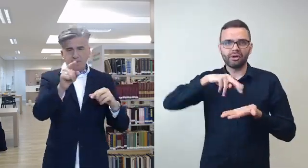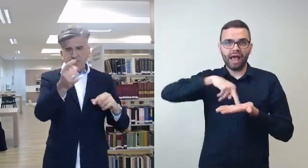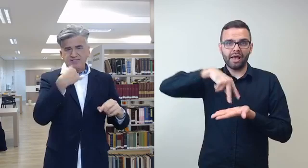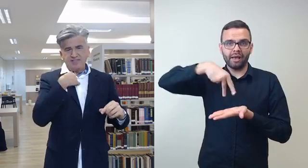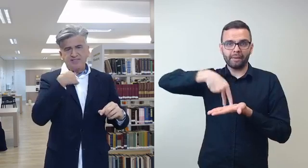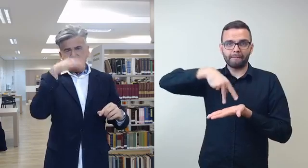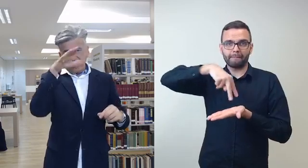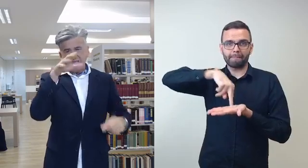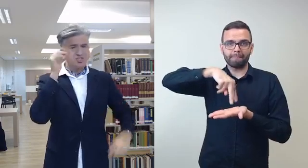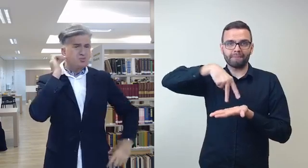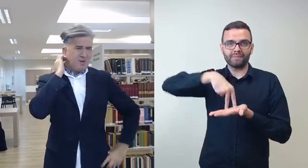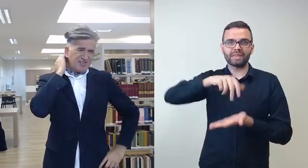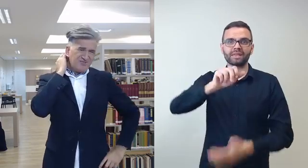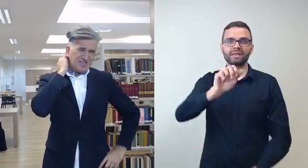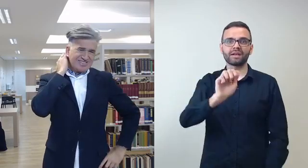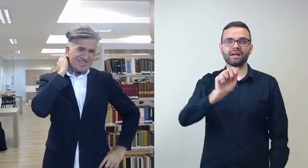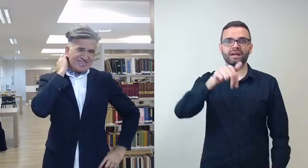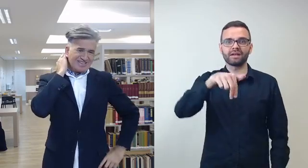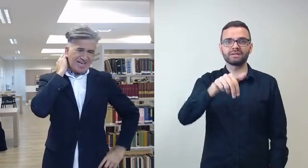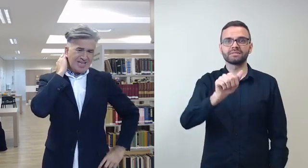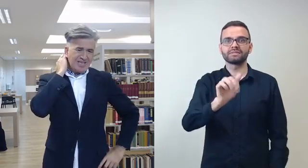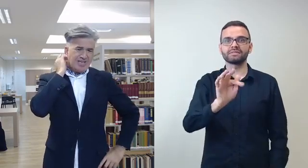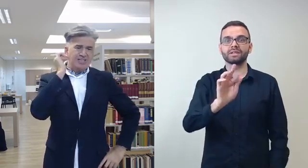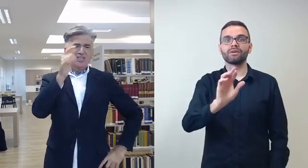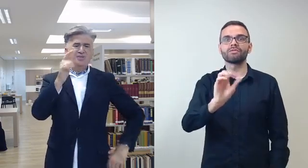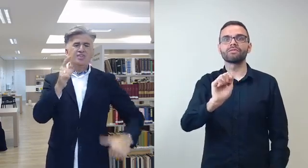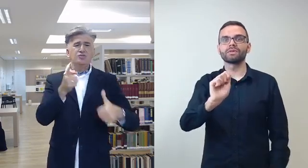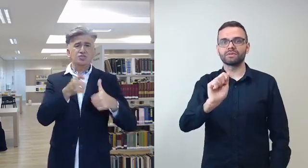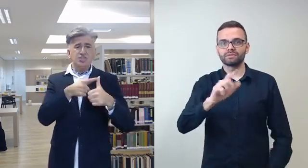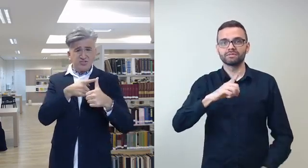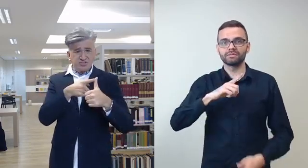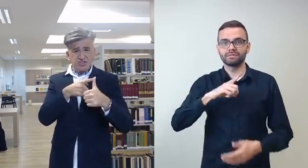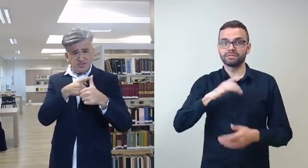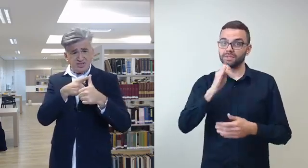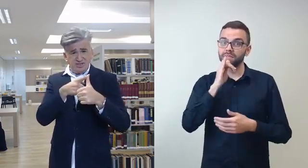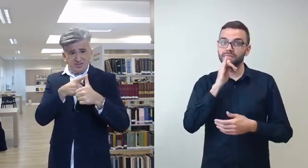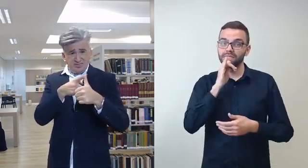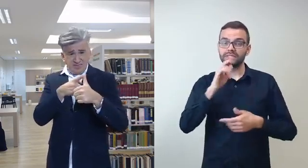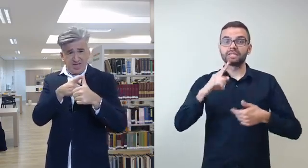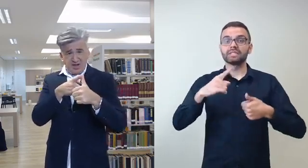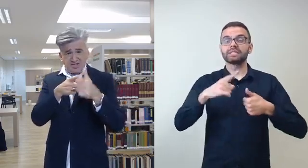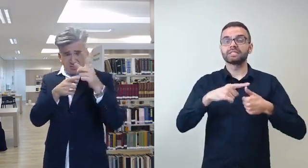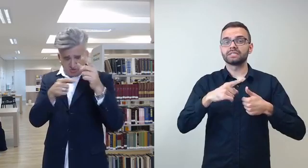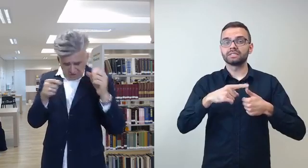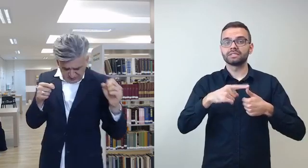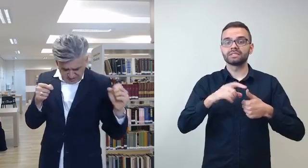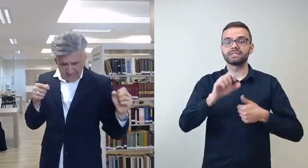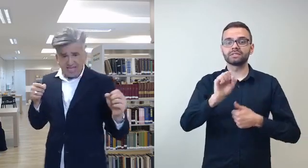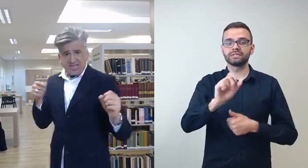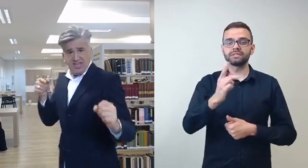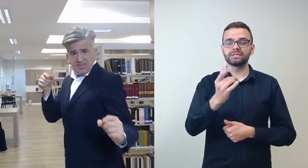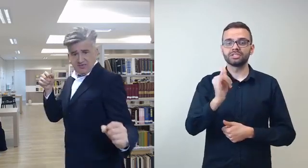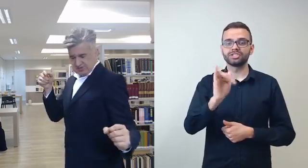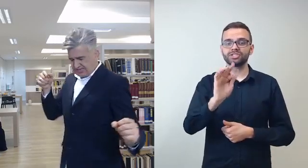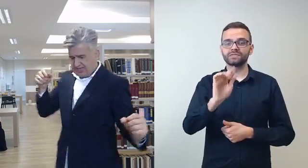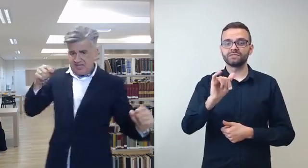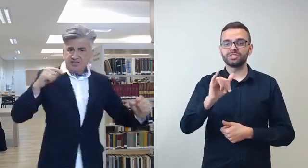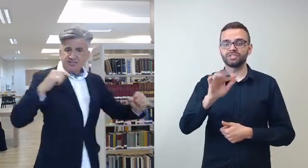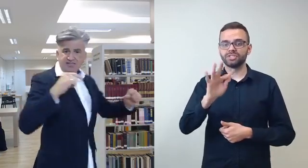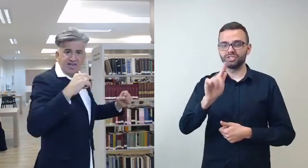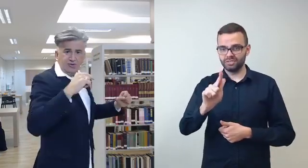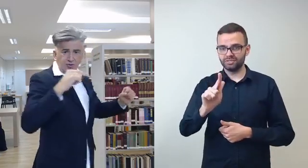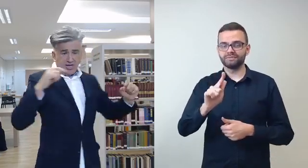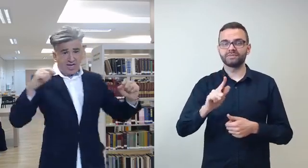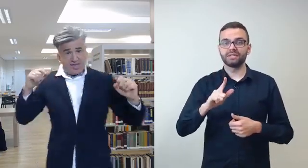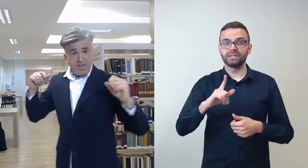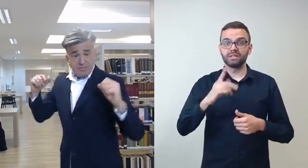Me apresentem a lei, a gente para de fazer, tá? Então tem o shifting, tá? Anota aí o shifting, que é aquele que você